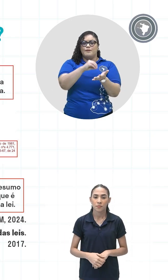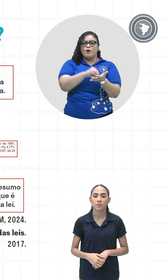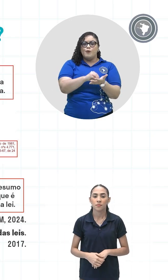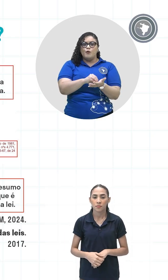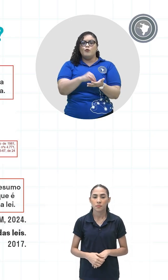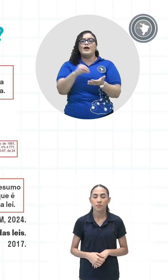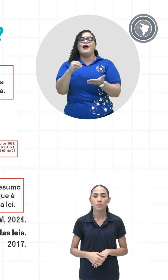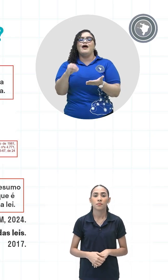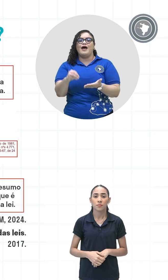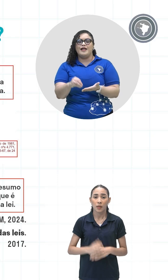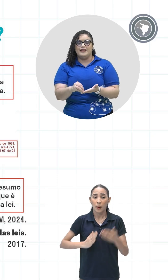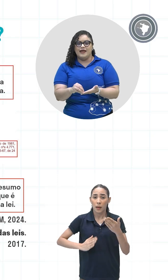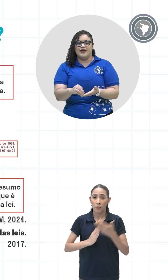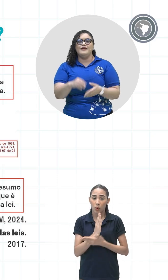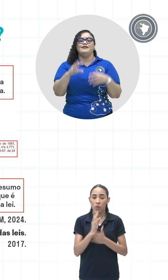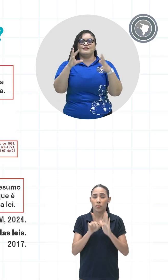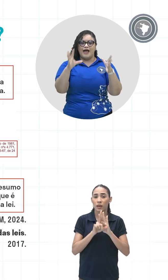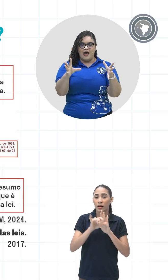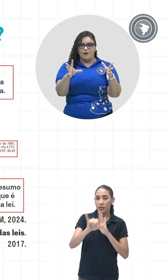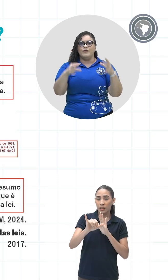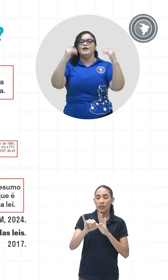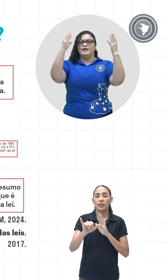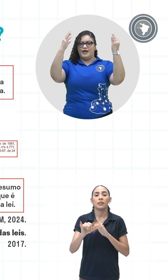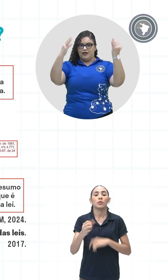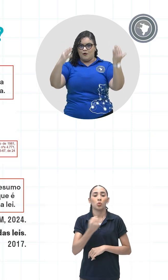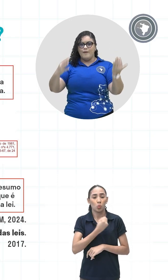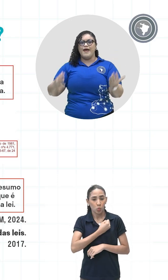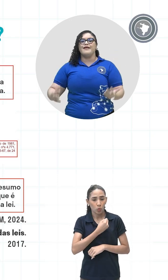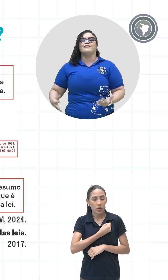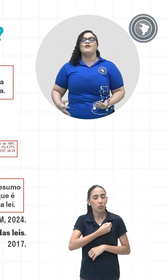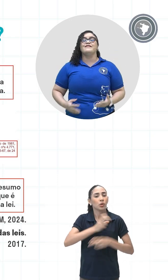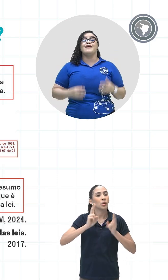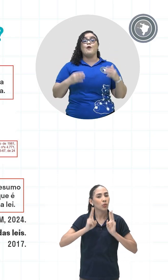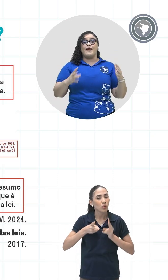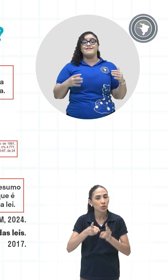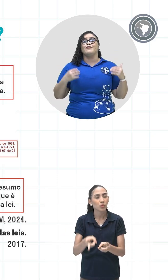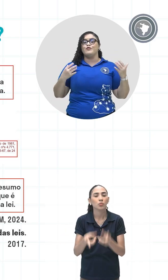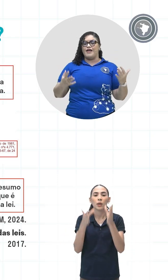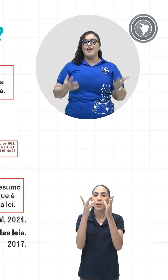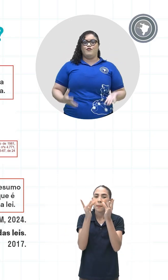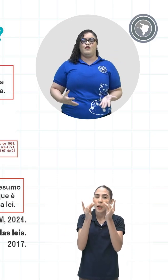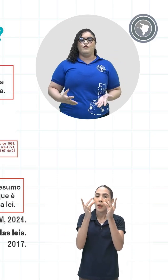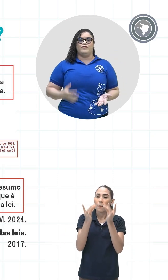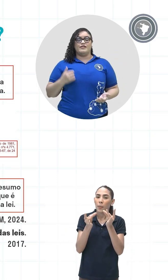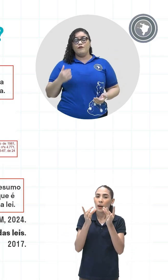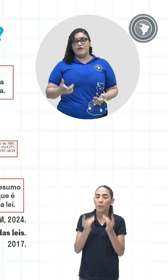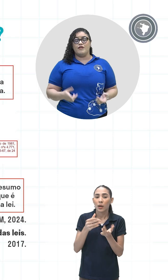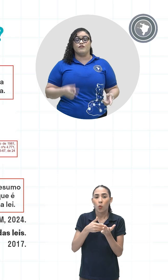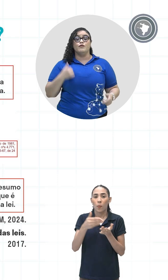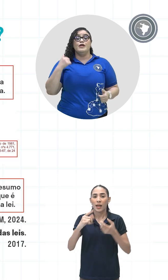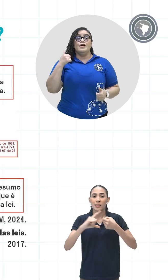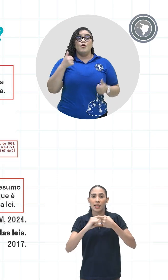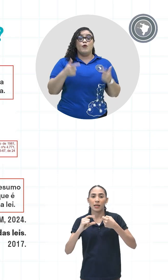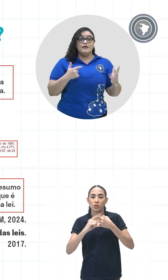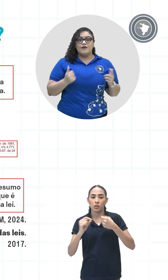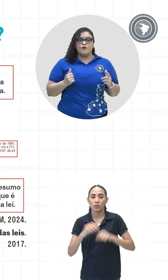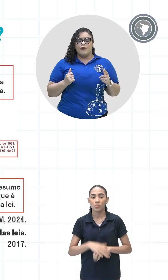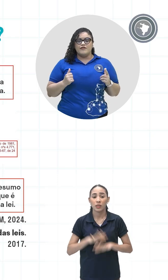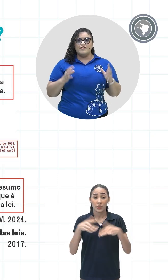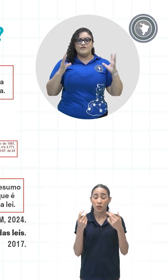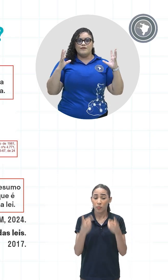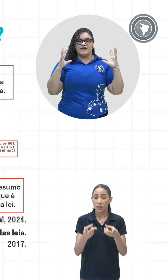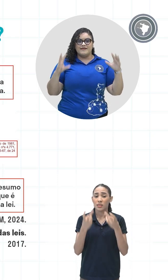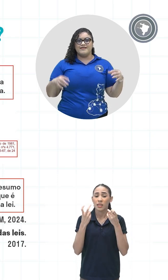atribuições, promulga a lei tal. E aí começam a sequência dos artigos. Então, vejam